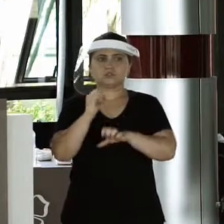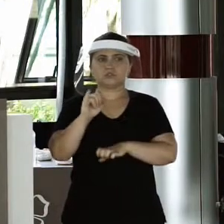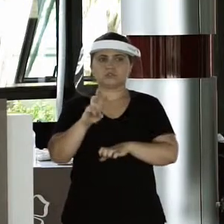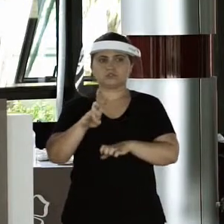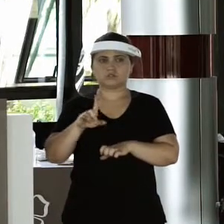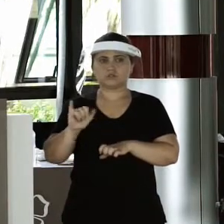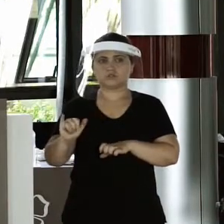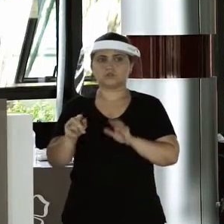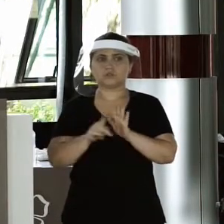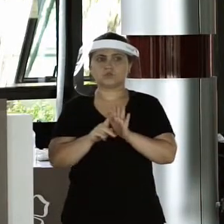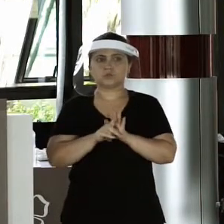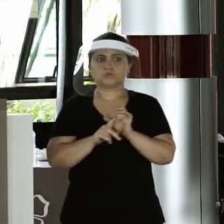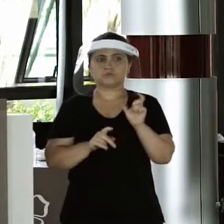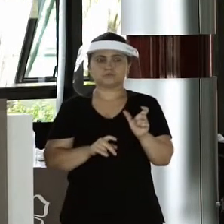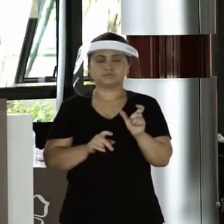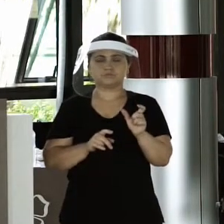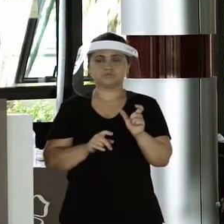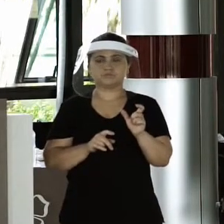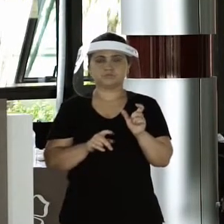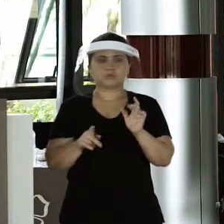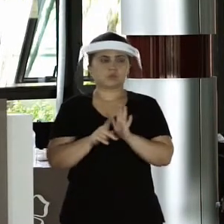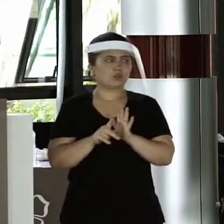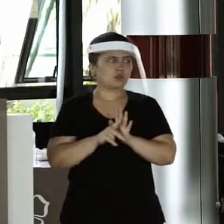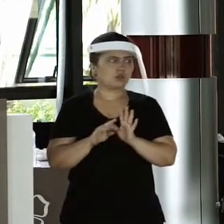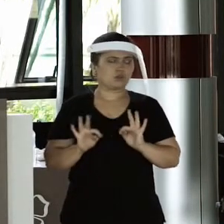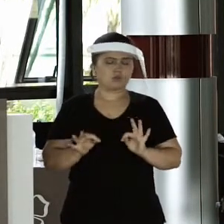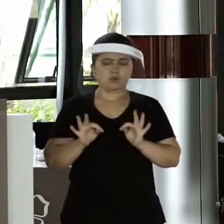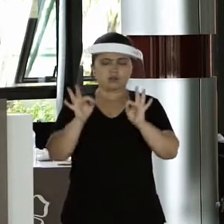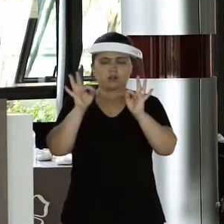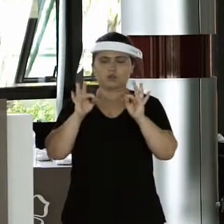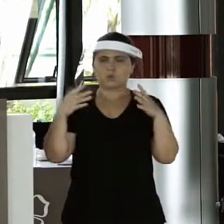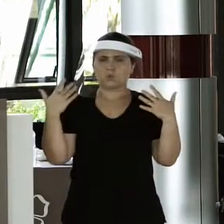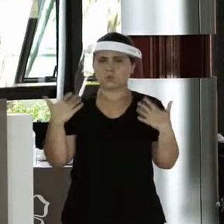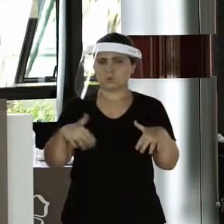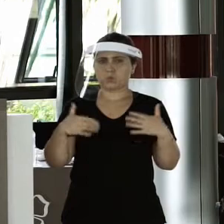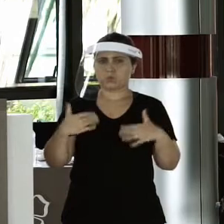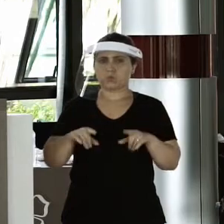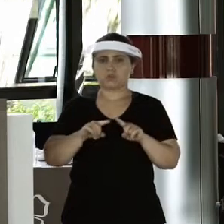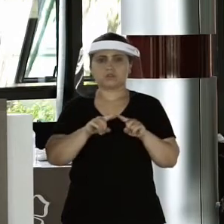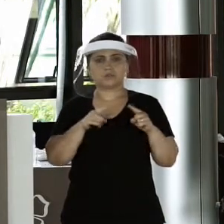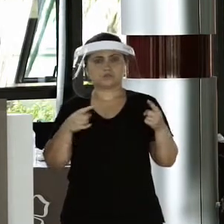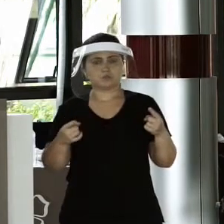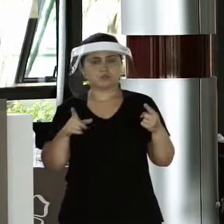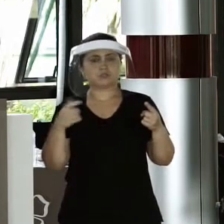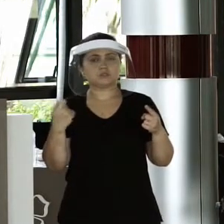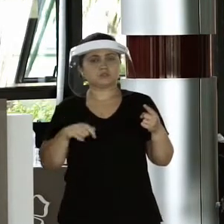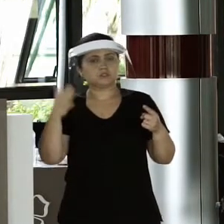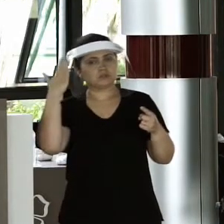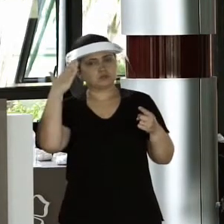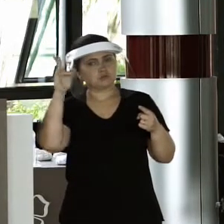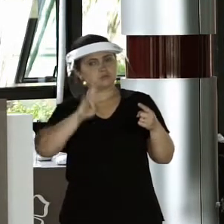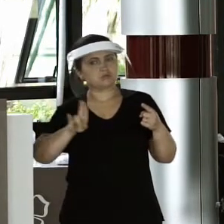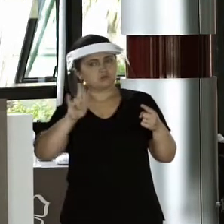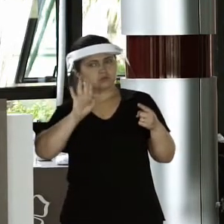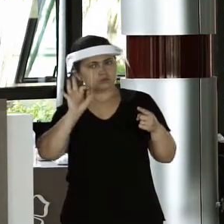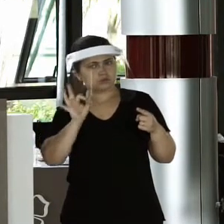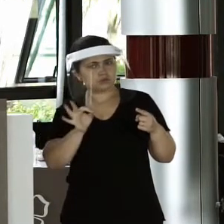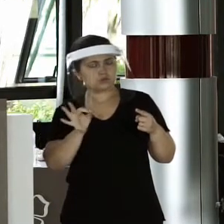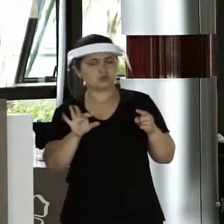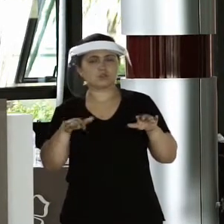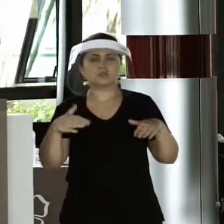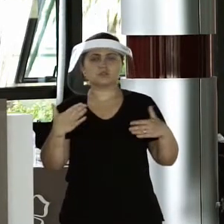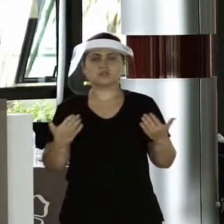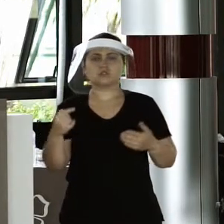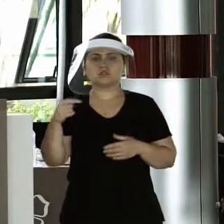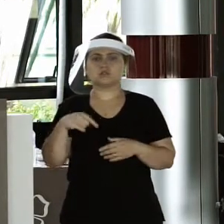A termografia é uma técnica excelente, porém temos que saber utilizá-la. E